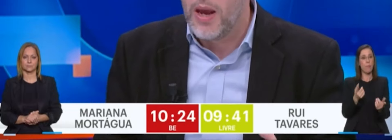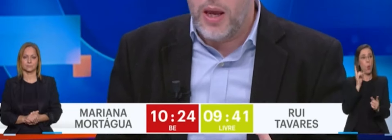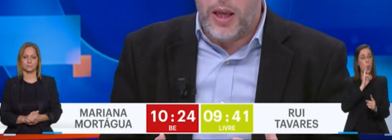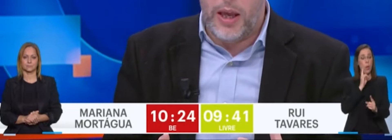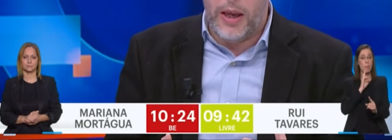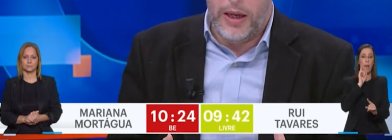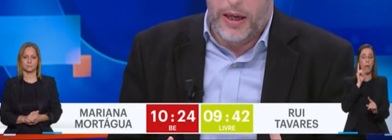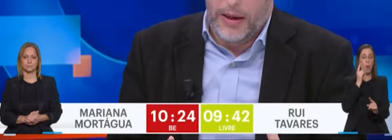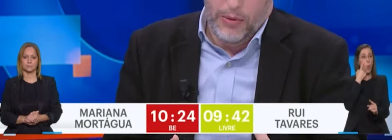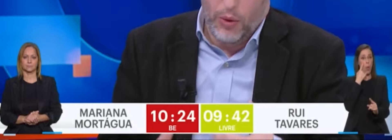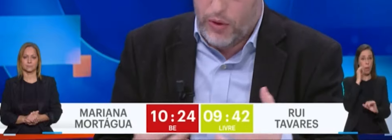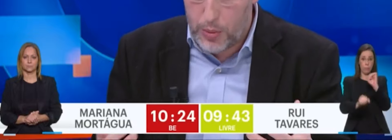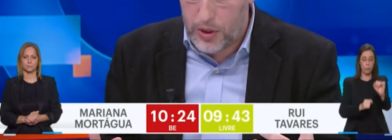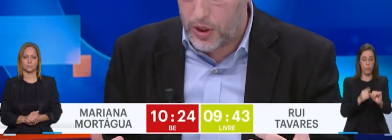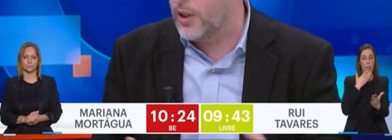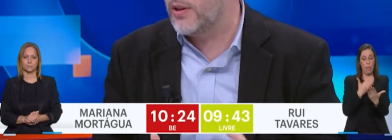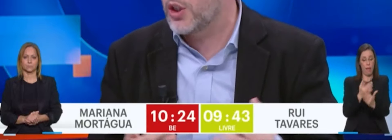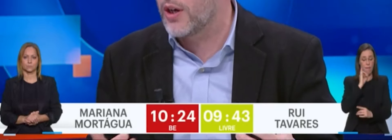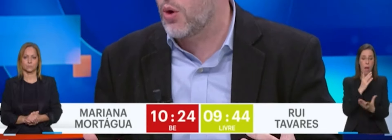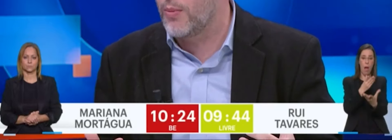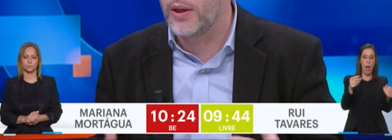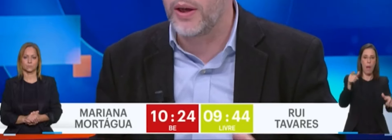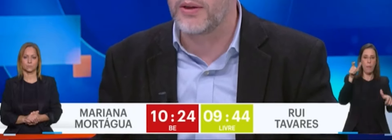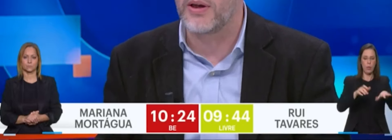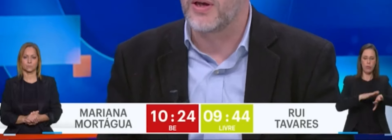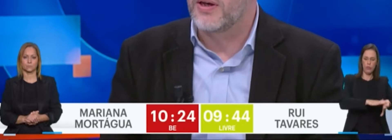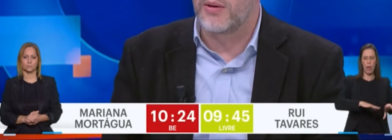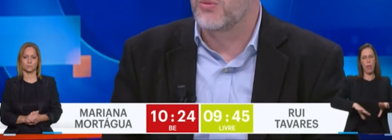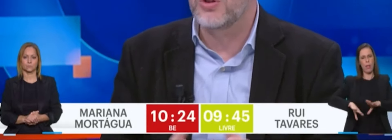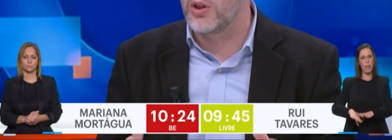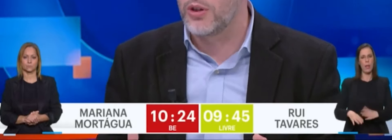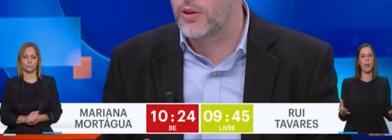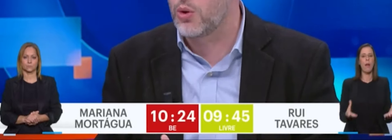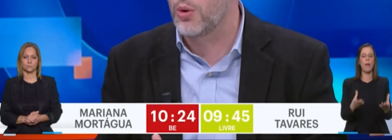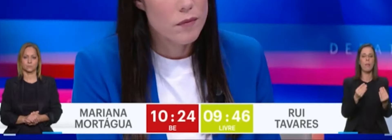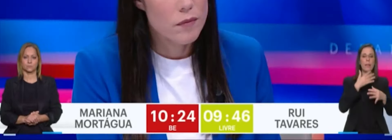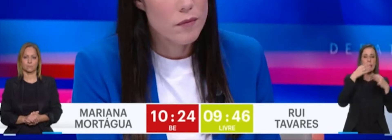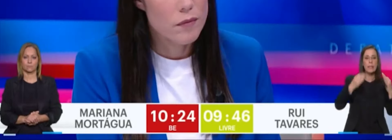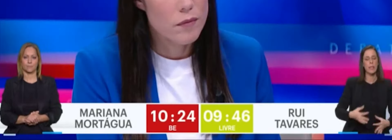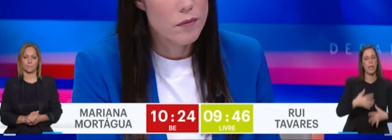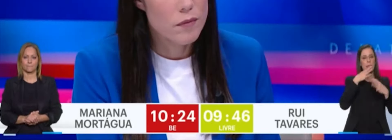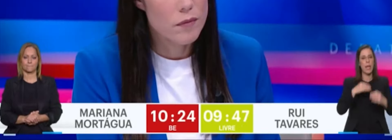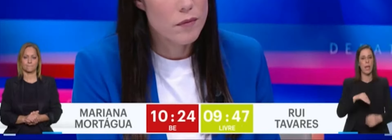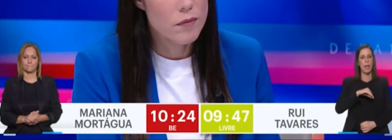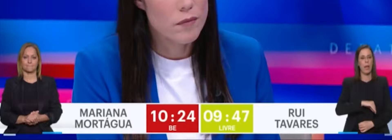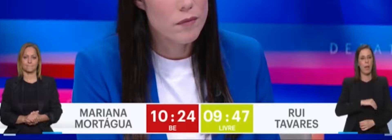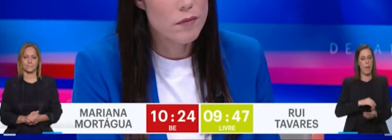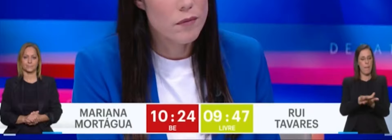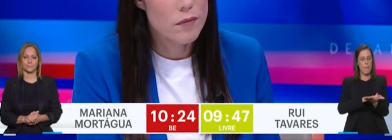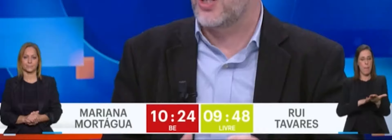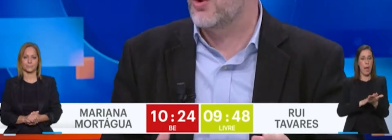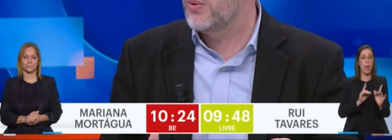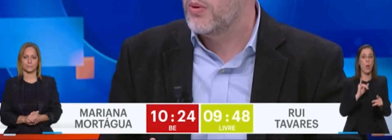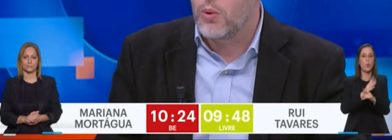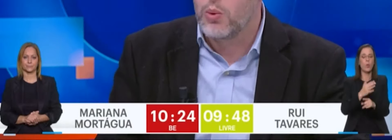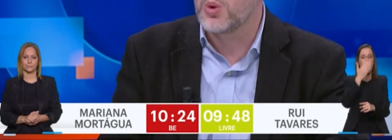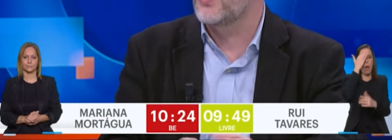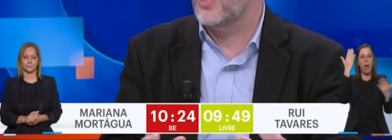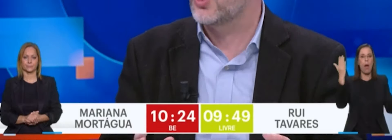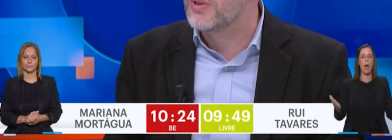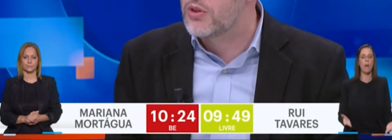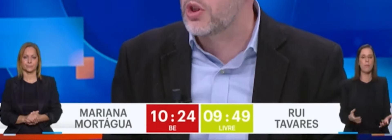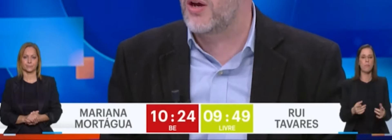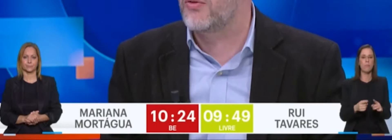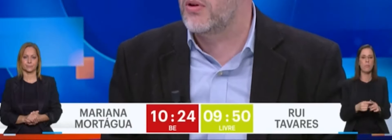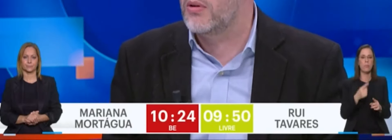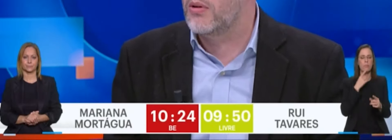valor e e eu vejo muita gente à esquerda como à direita que tem muitas certezas sobre o rendimento básico Incondicional outros porque acham uns